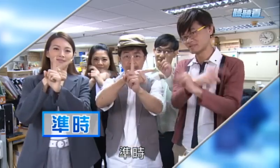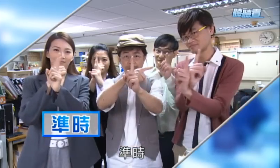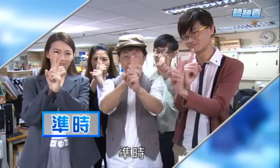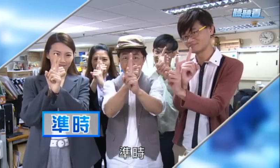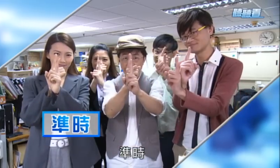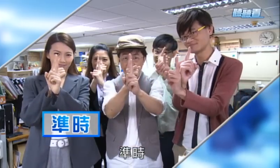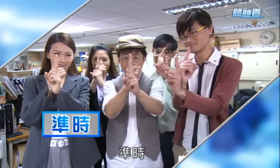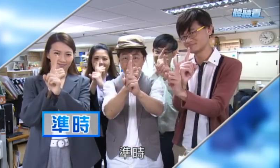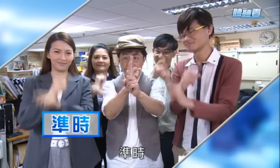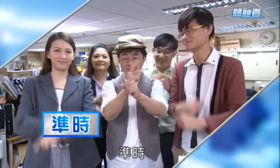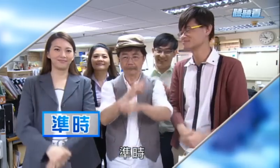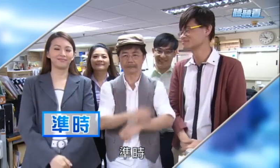准时，